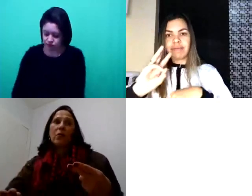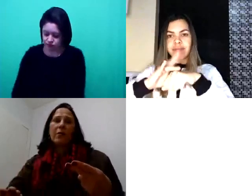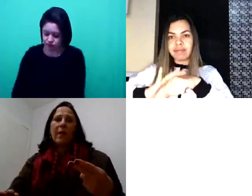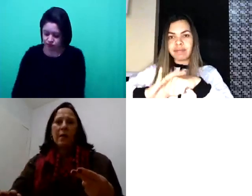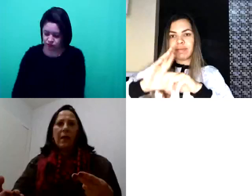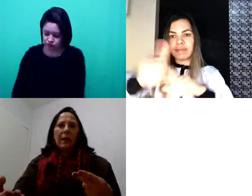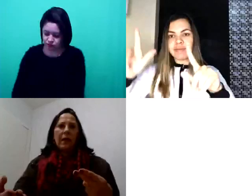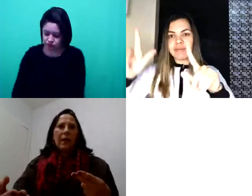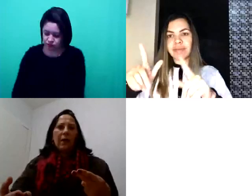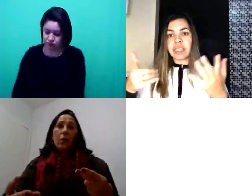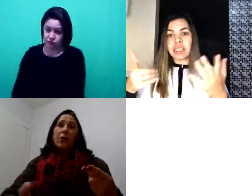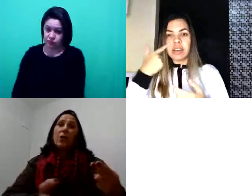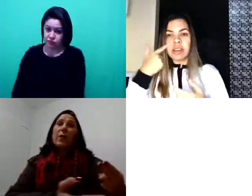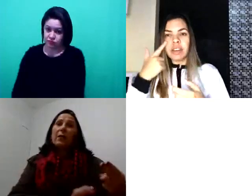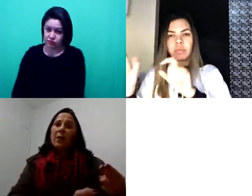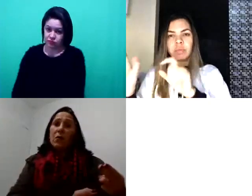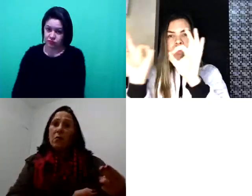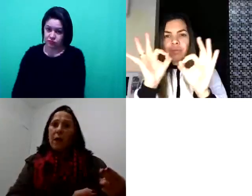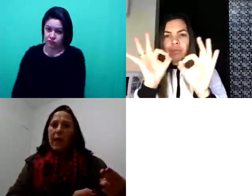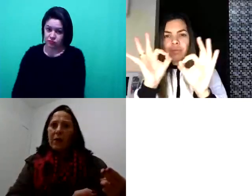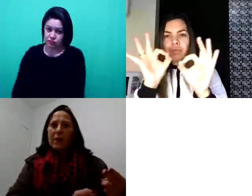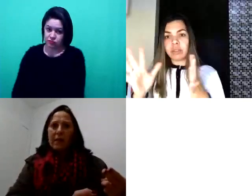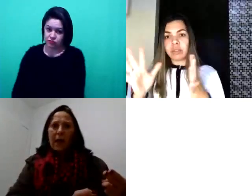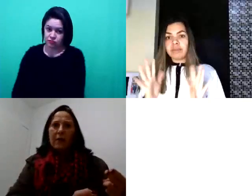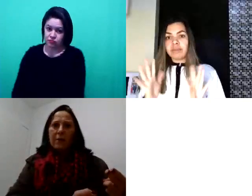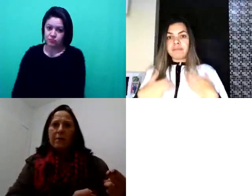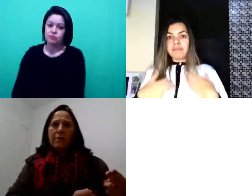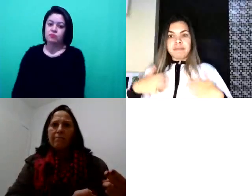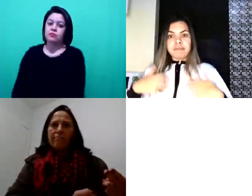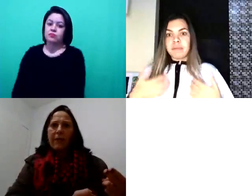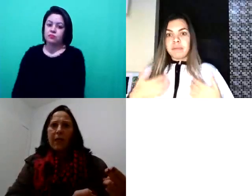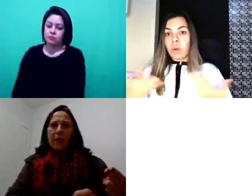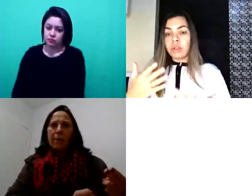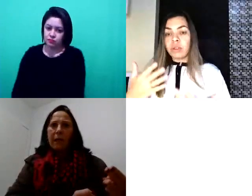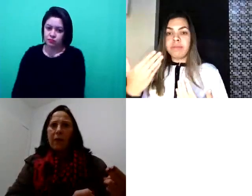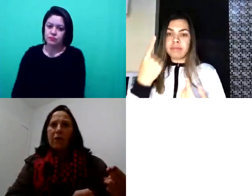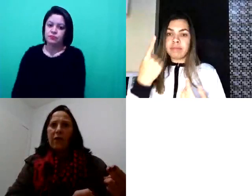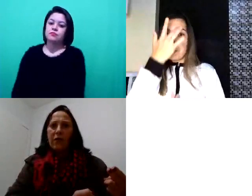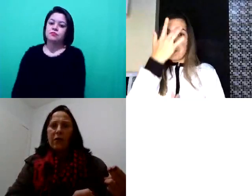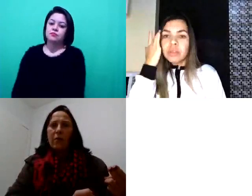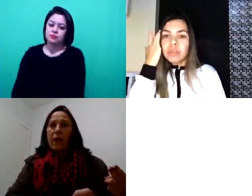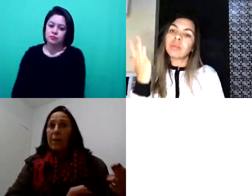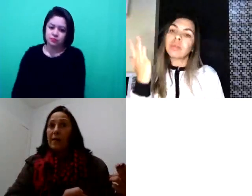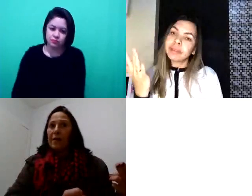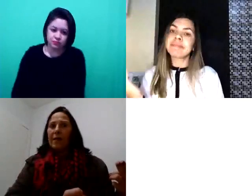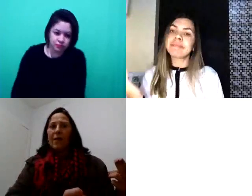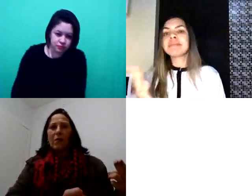estou assustada, né? Hoje nós perdemos um colega no mestrado, né, pela Covid, um rapaz de